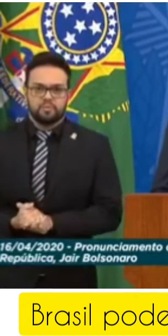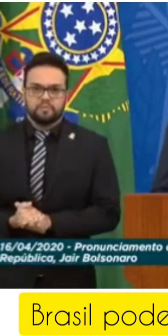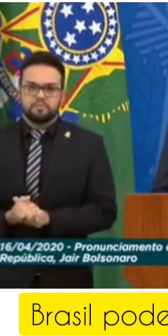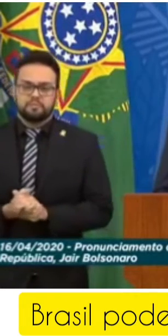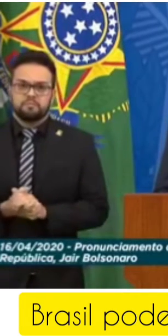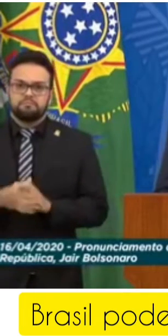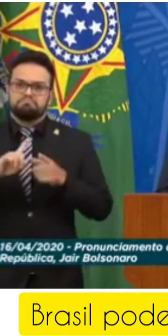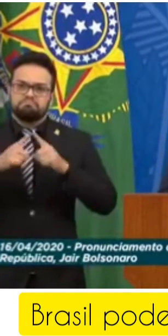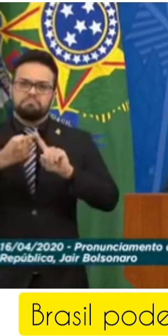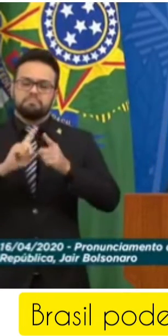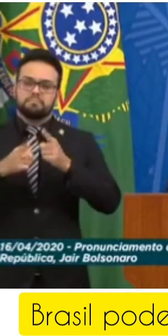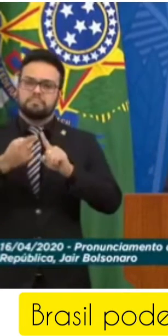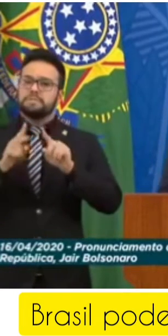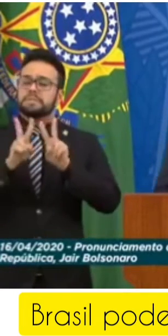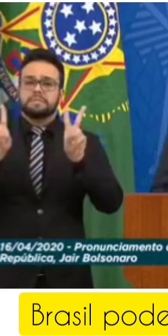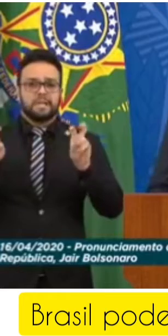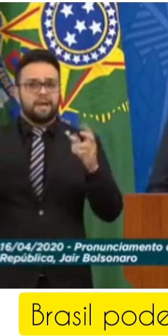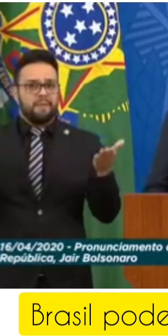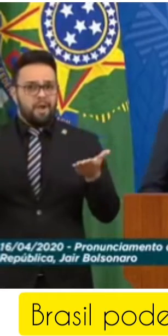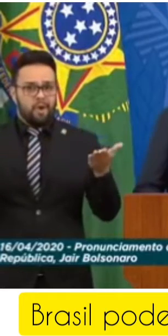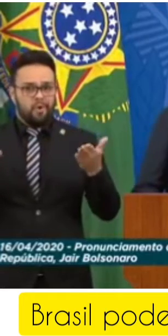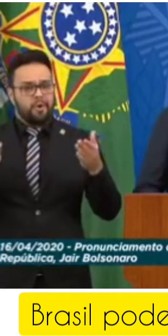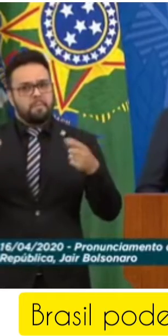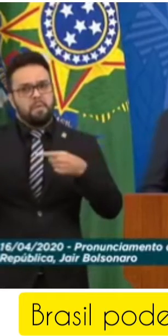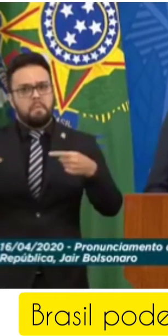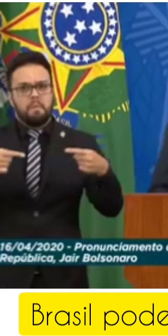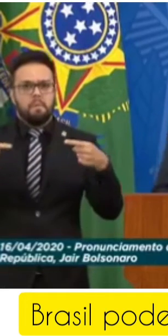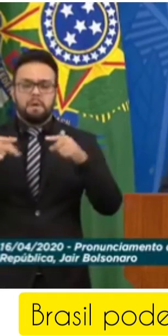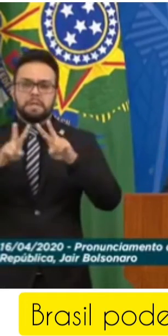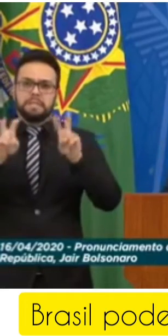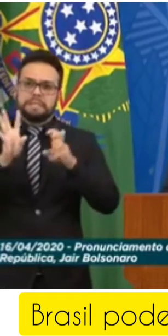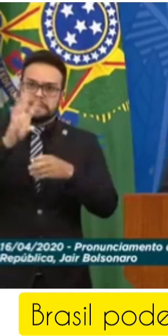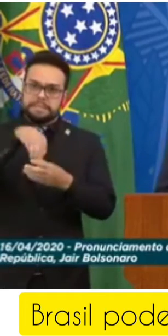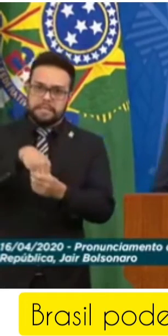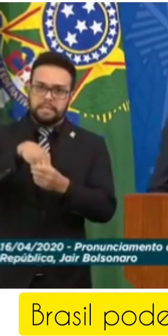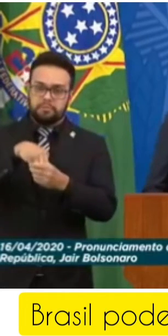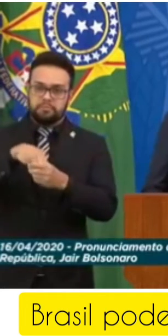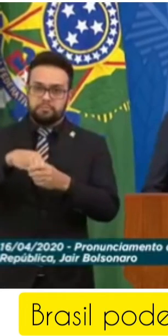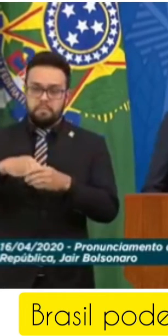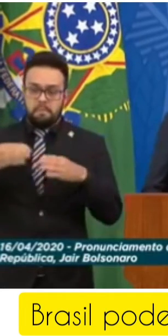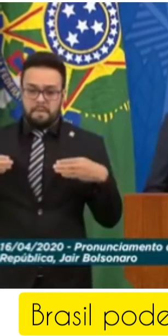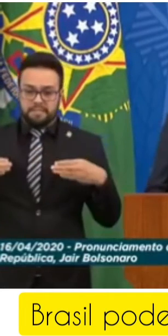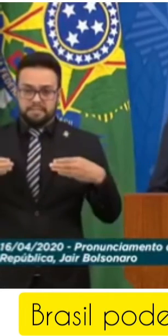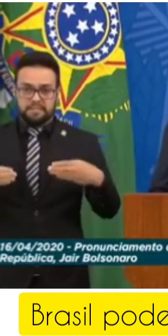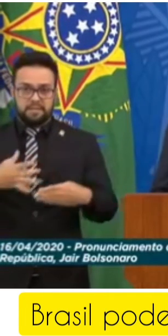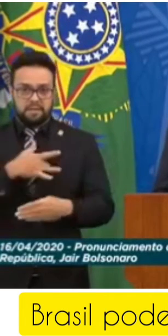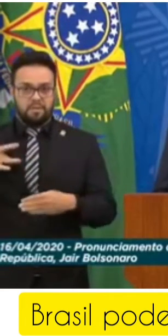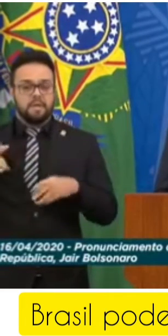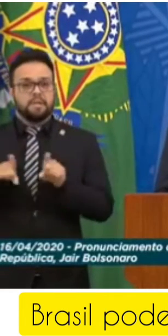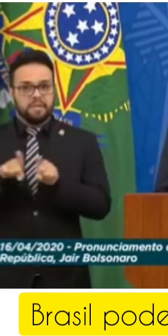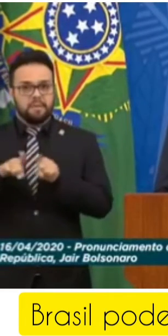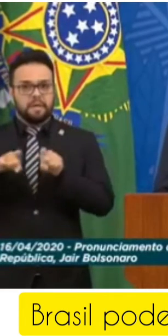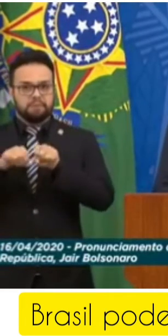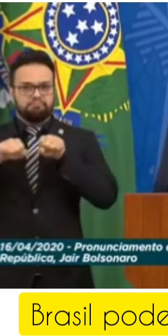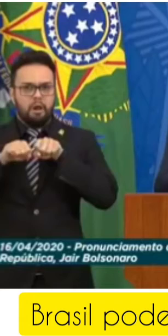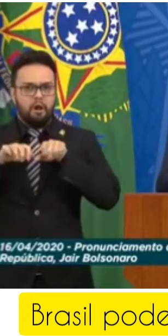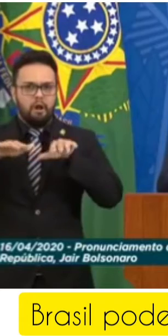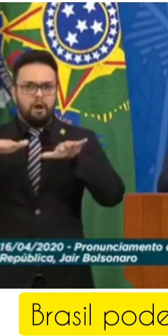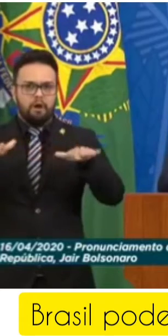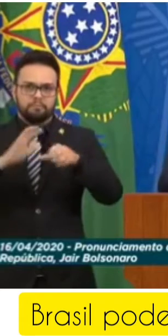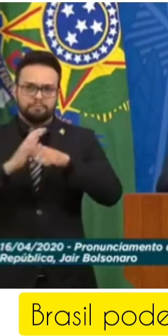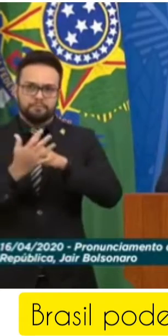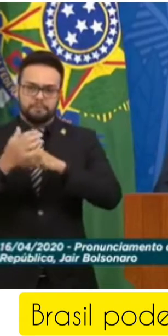e discutimos a situação atual do Ministério, bem como da pandemia. Uma conversa bastante